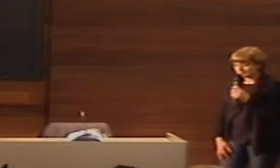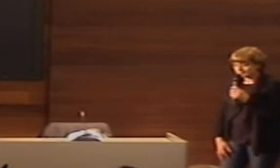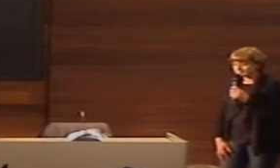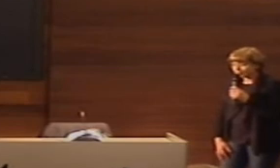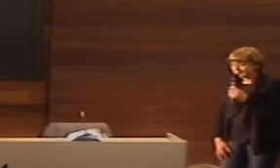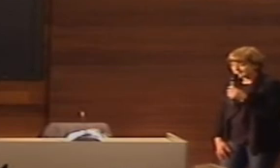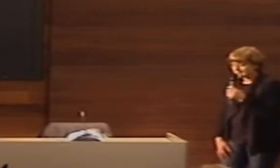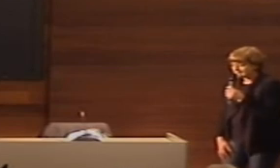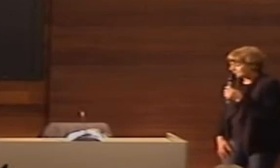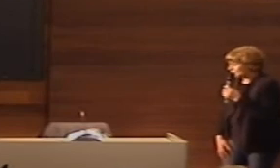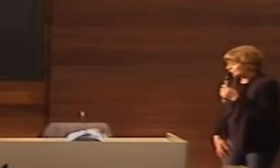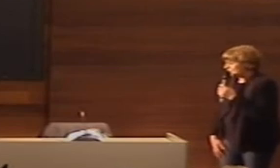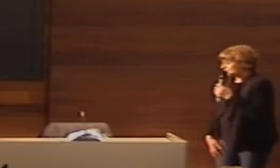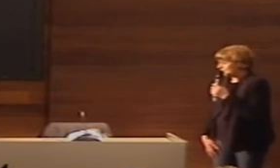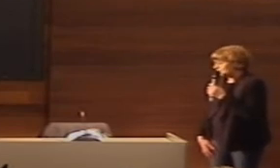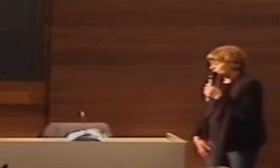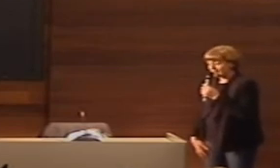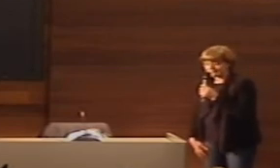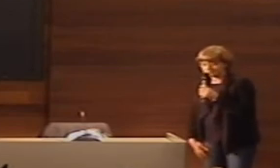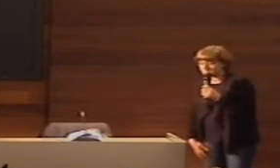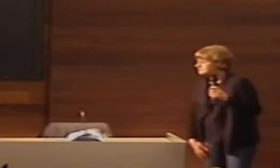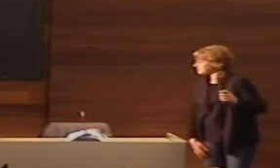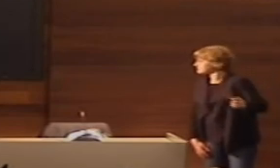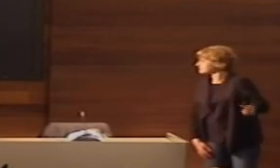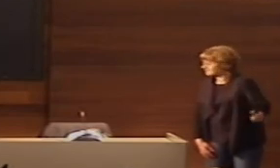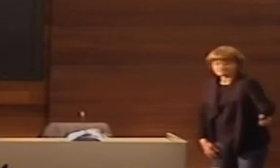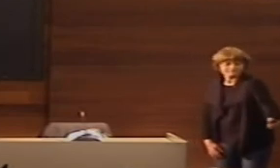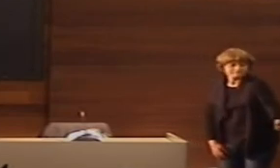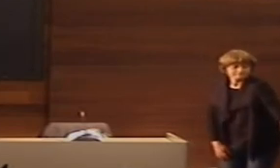sé, ¿qué opinas de este tema y cómo se gestionan en las ciudades?